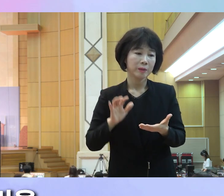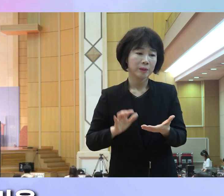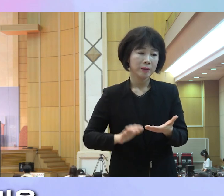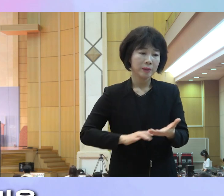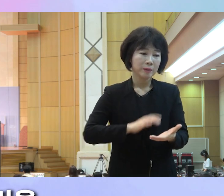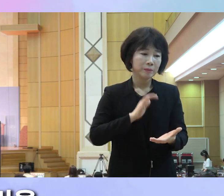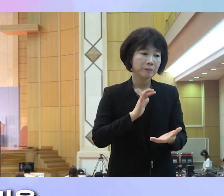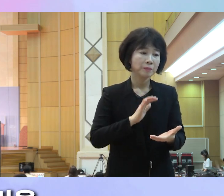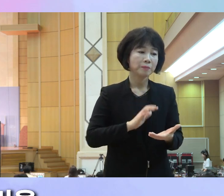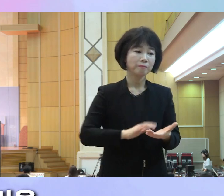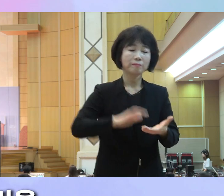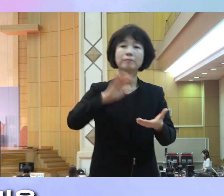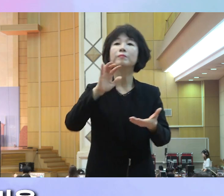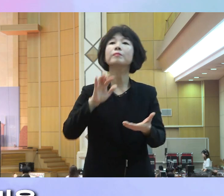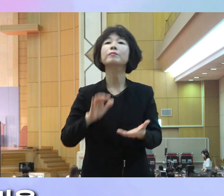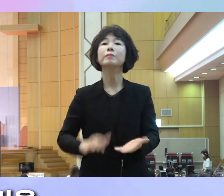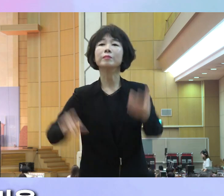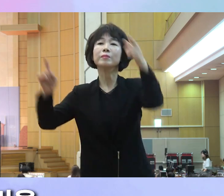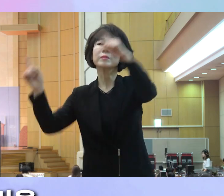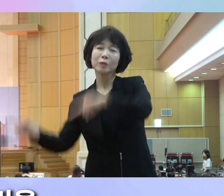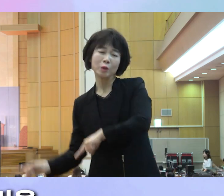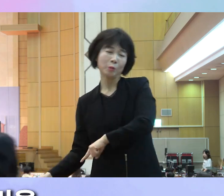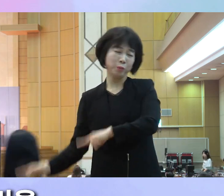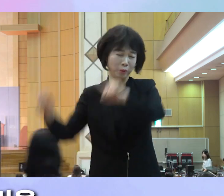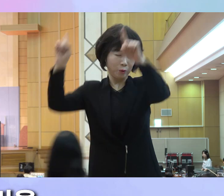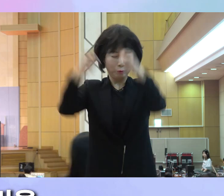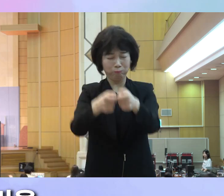부흥의 불길 타오르게 하소서.